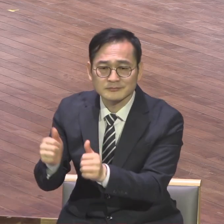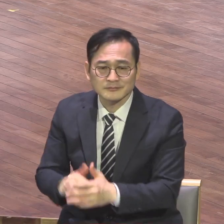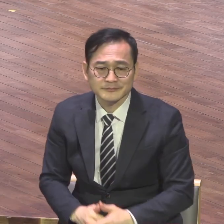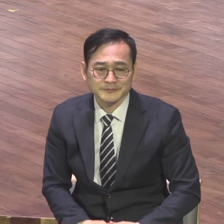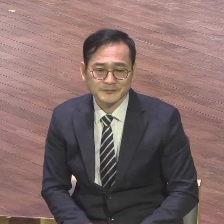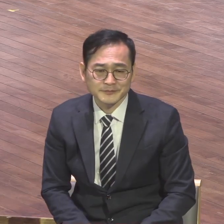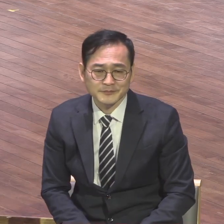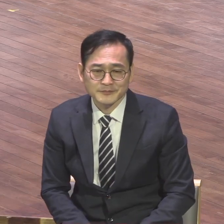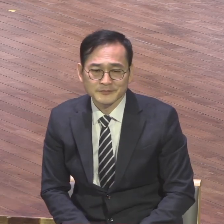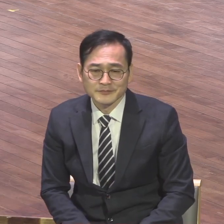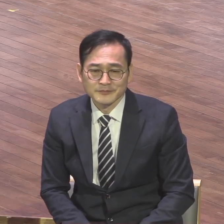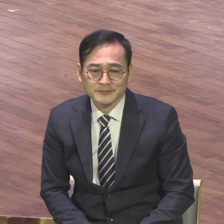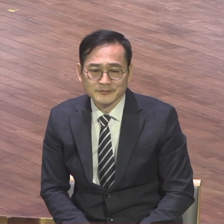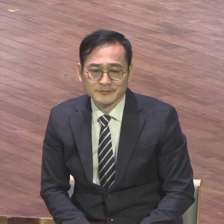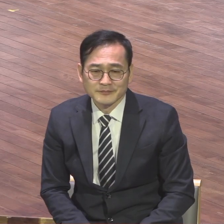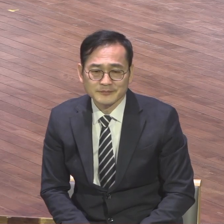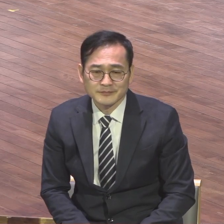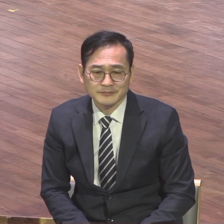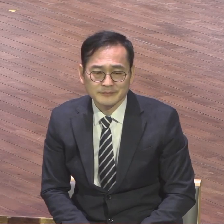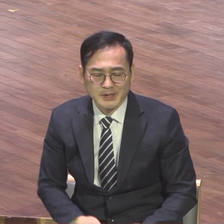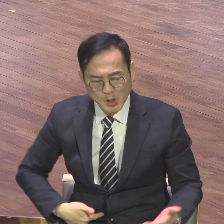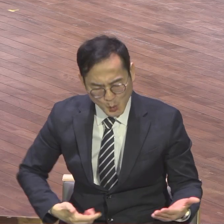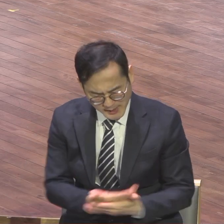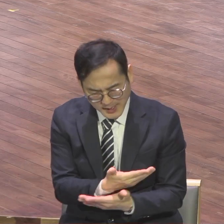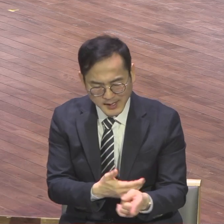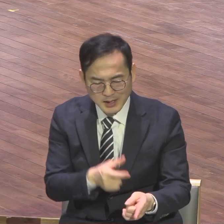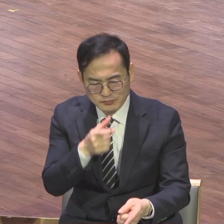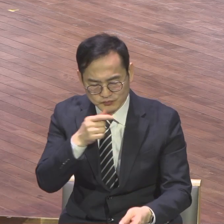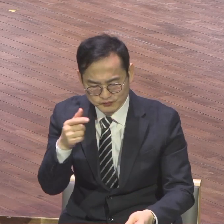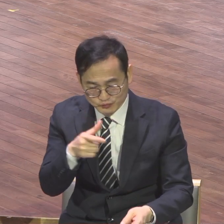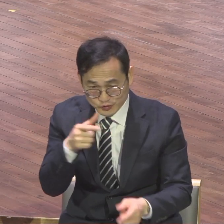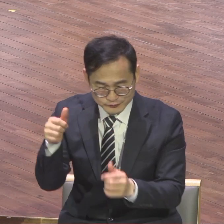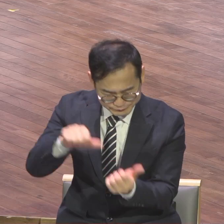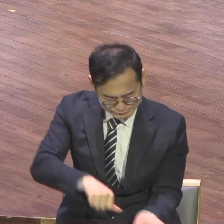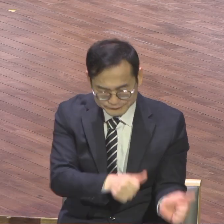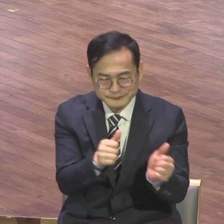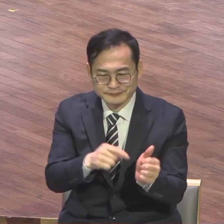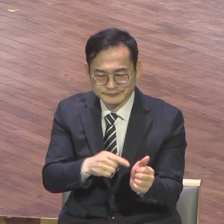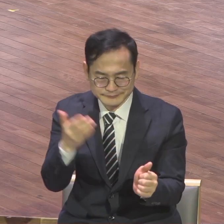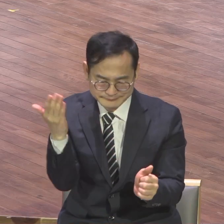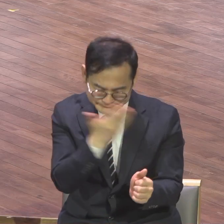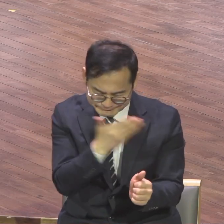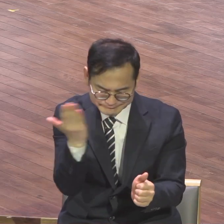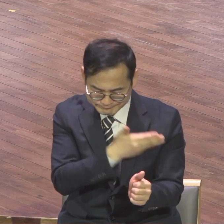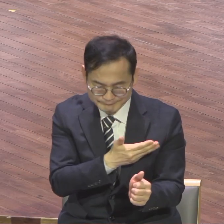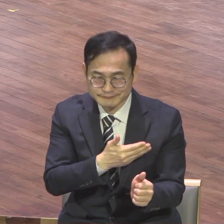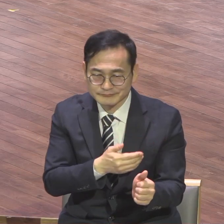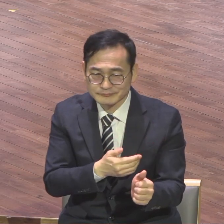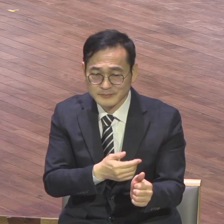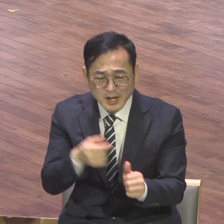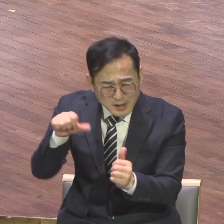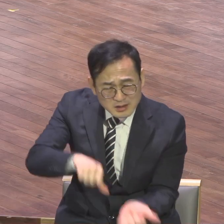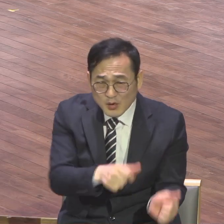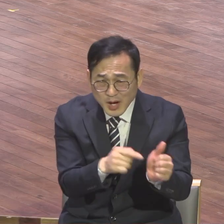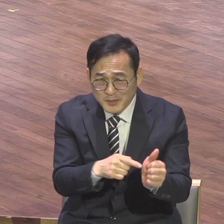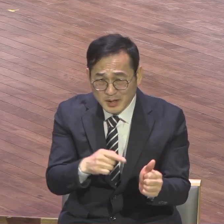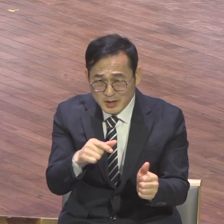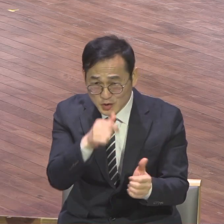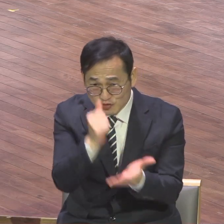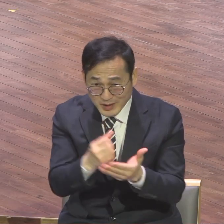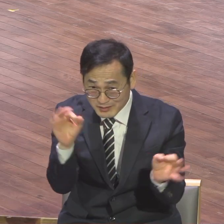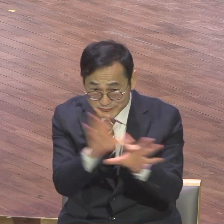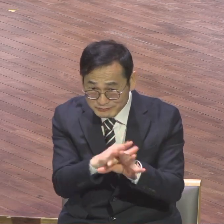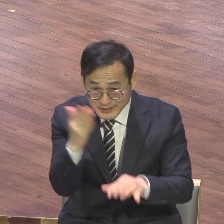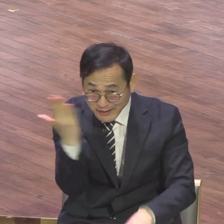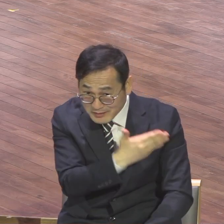그래서 이 회개의 물 세례를 주었습니다. 그리고 또 하나는 이런 물 세례를 세례라는 것은 완전한 것이 아니다.